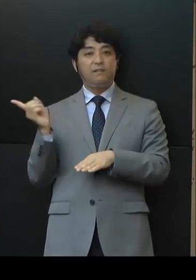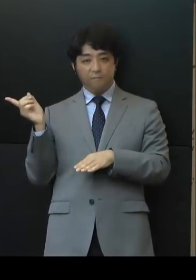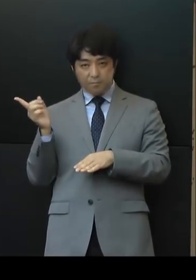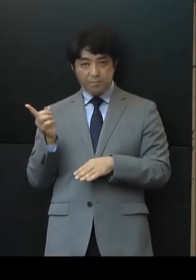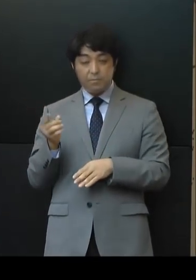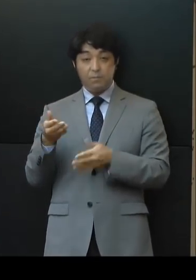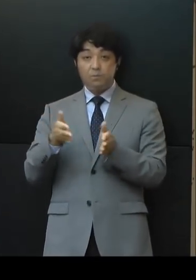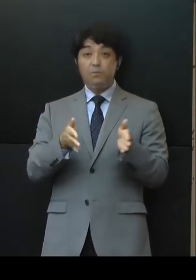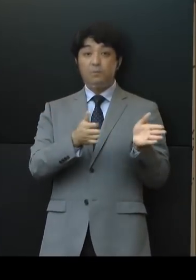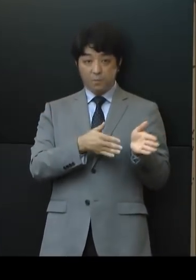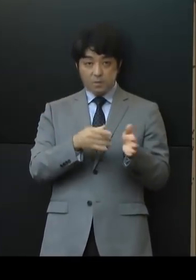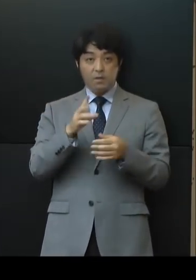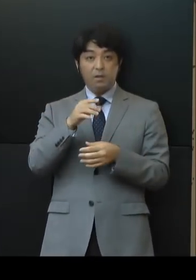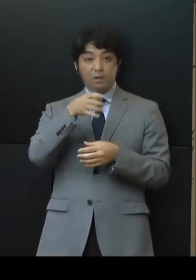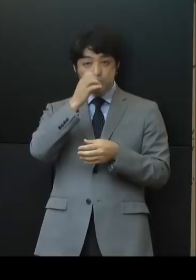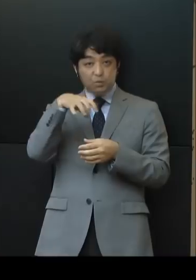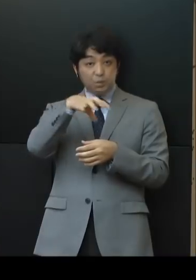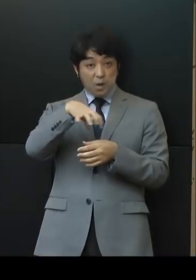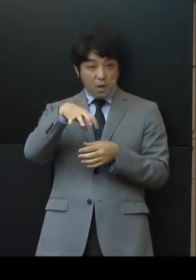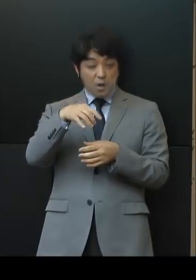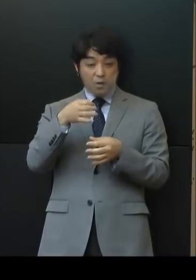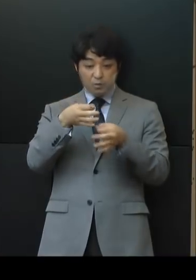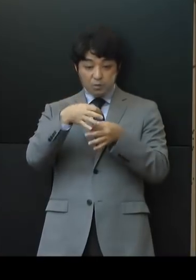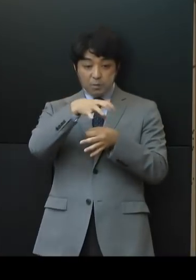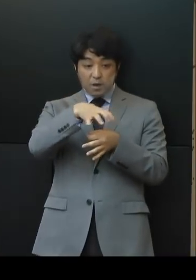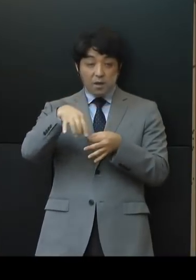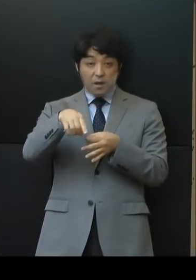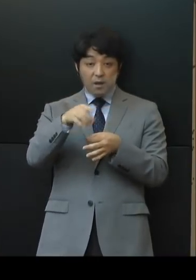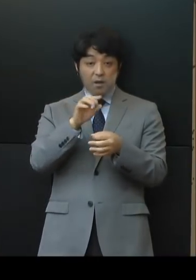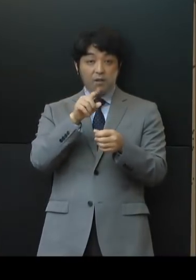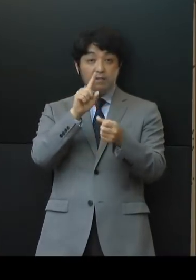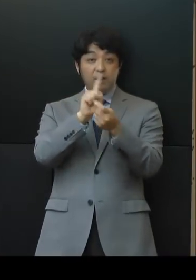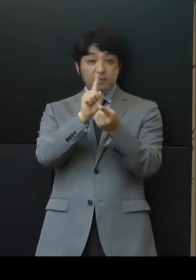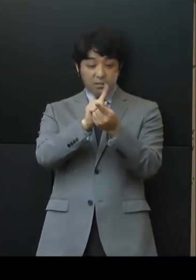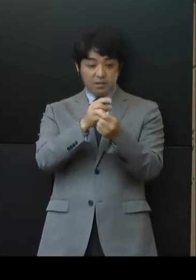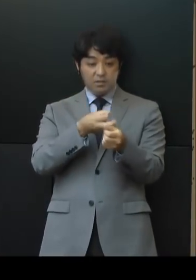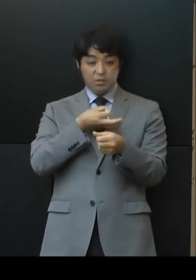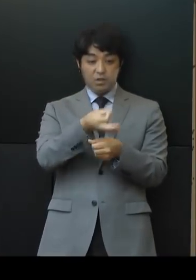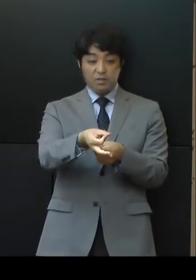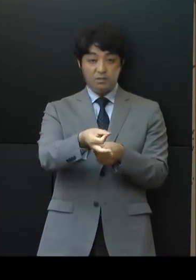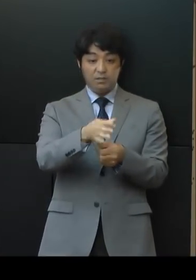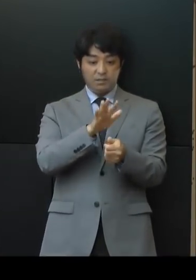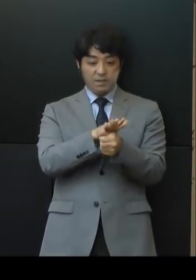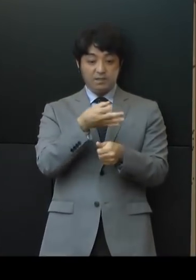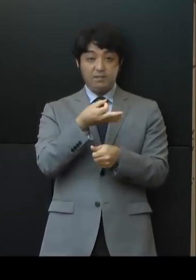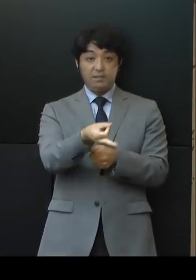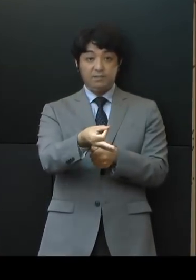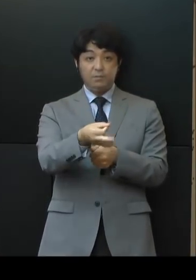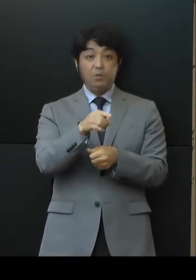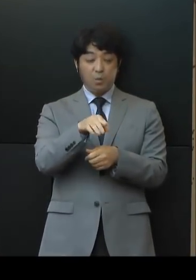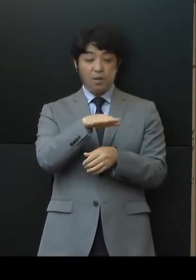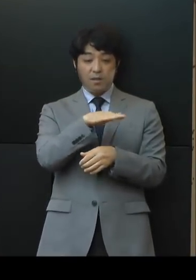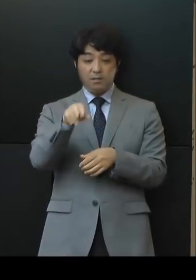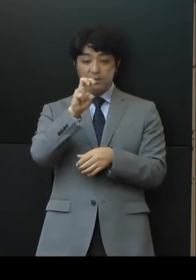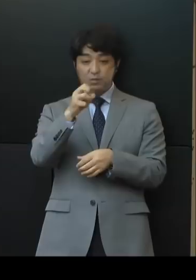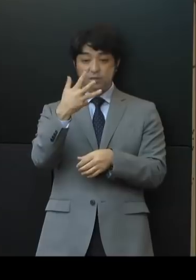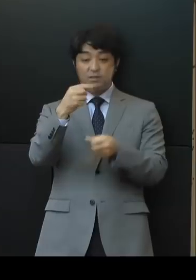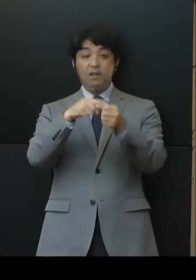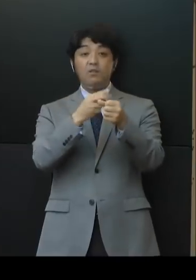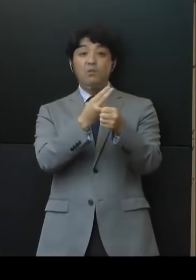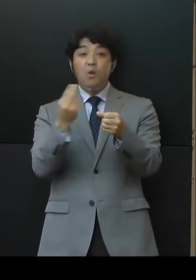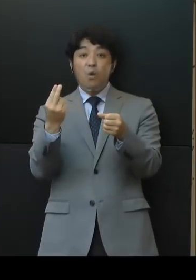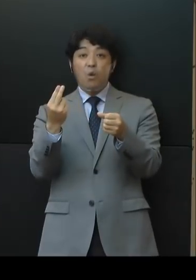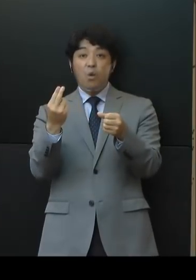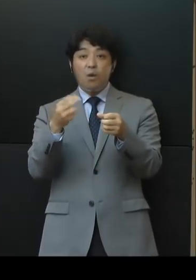の小売業等に対する支援金ですけれども、まあ、これもですね、28年の経済変革から1